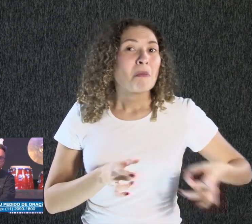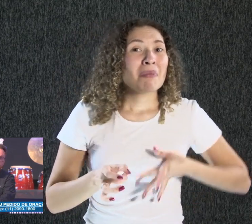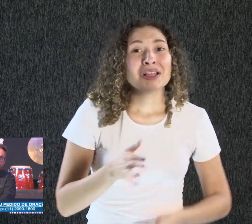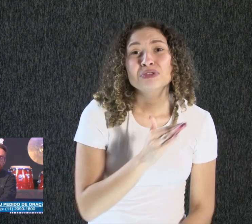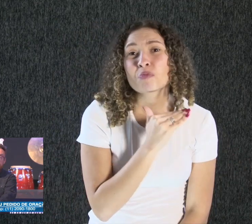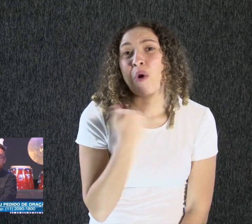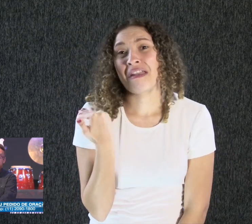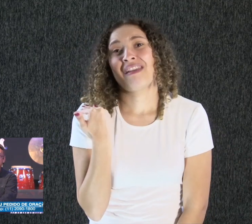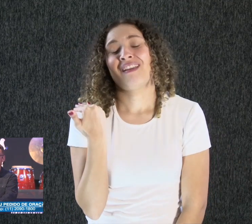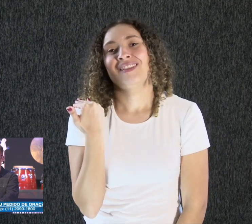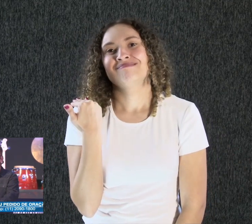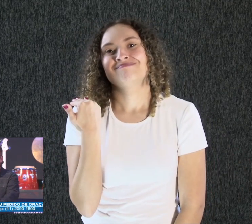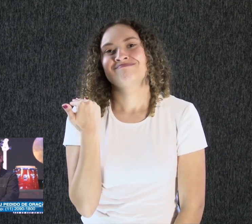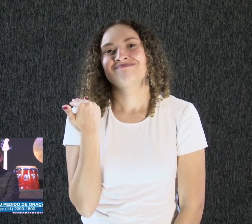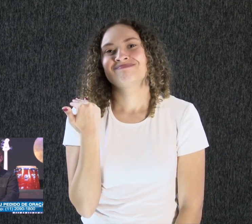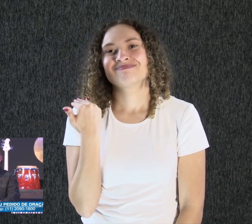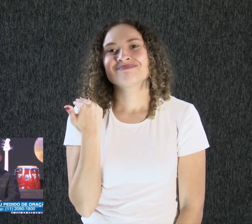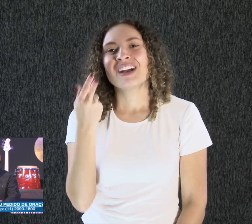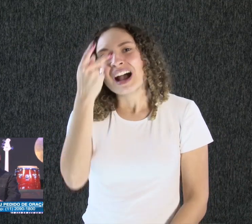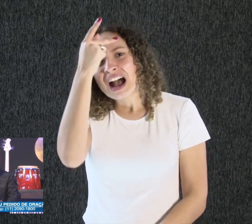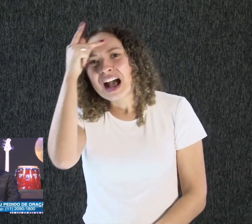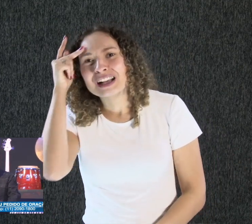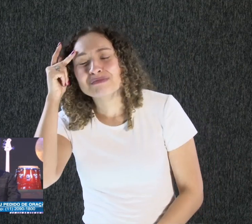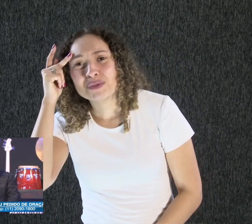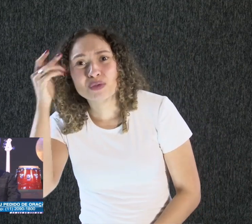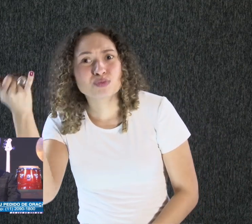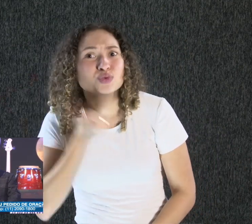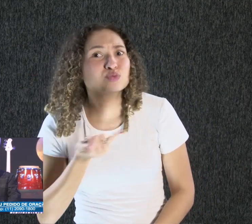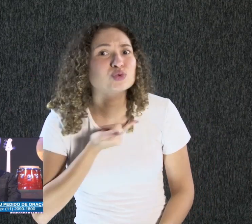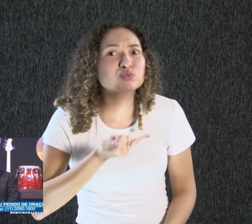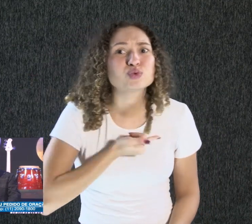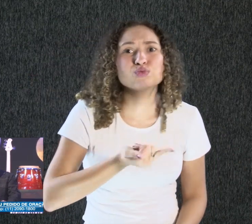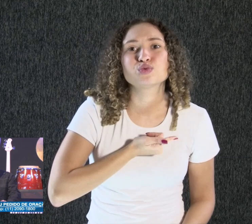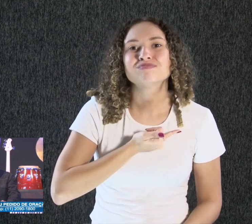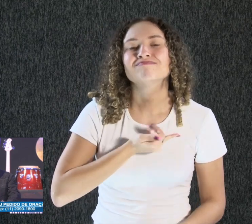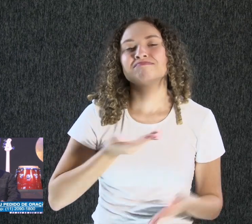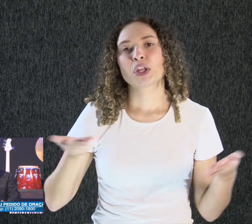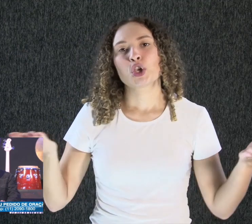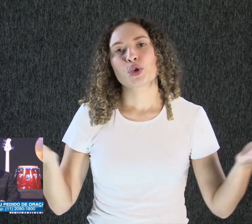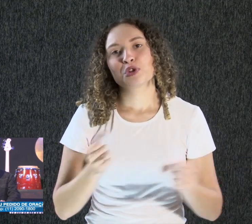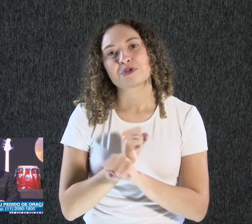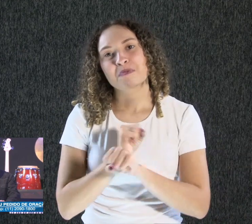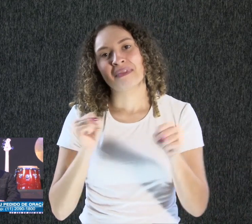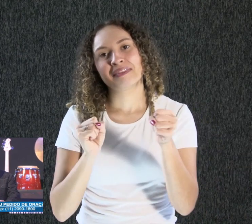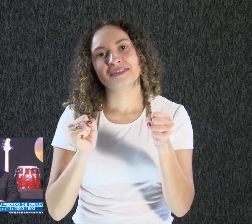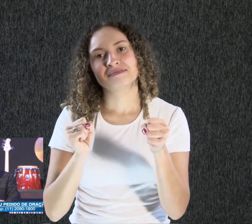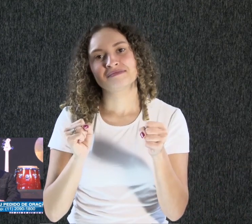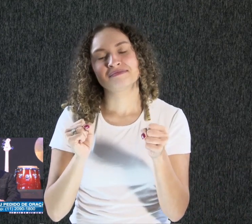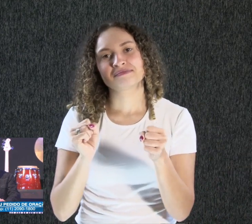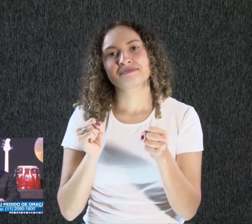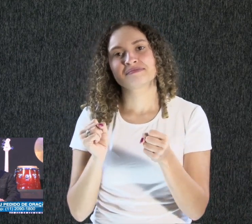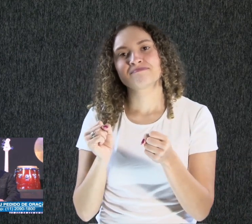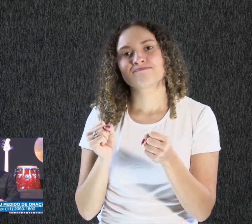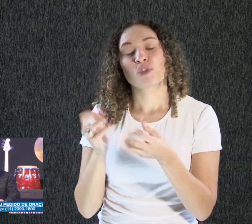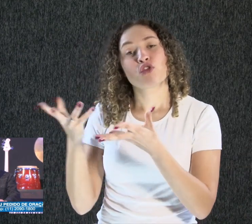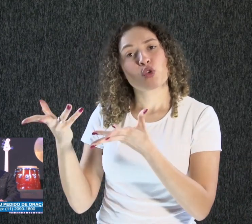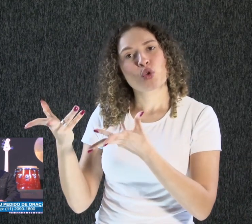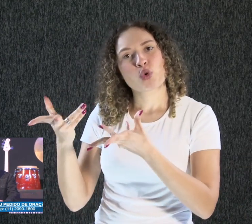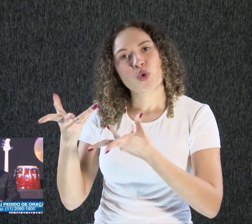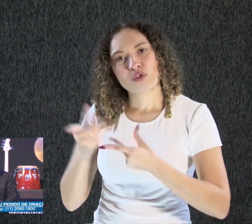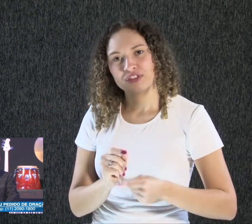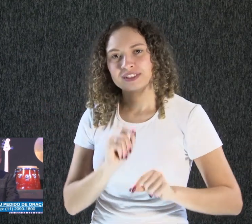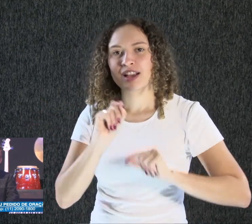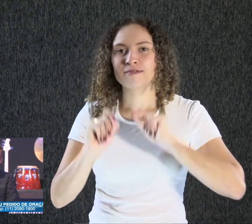diagnósticos, medo da morte. Pessoas dizendo assim. E eu queria, você que me ouve nesta manhã, eu quero fazer um convite para